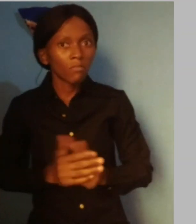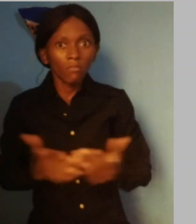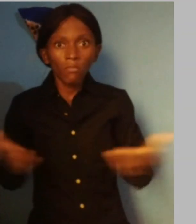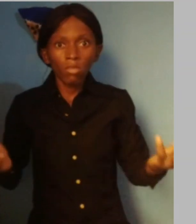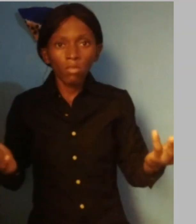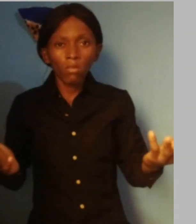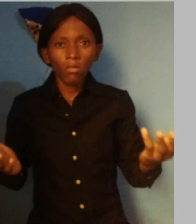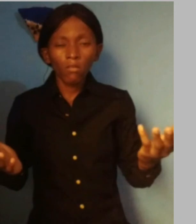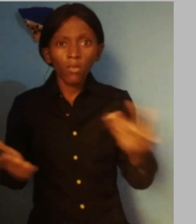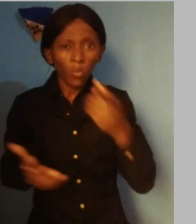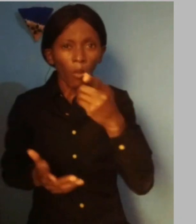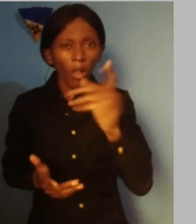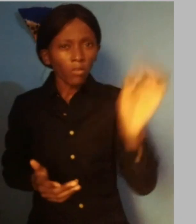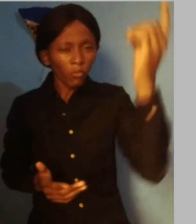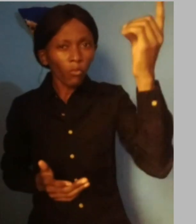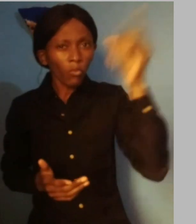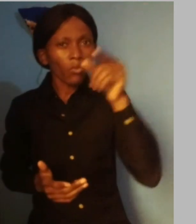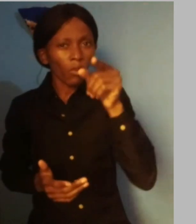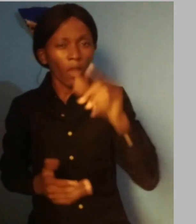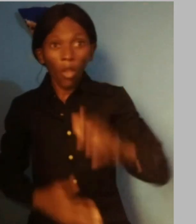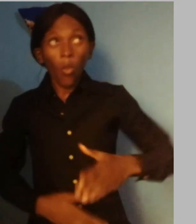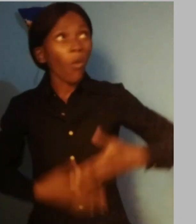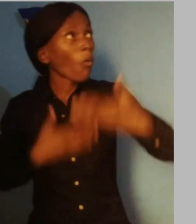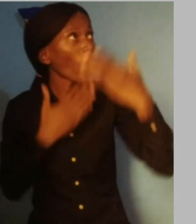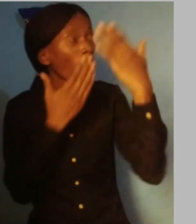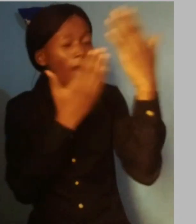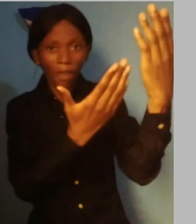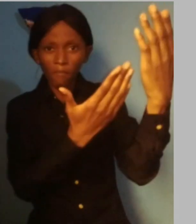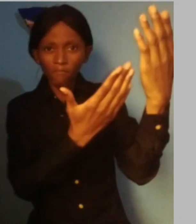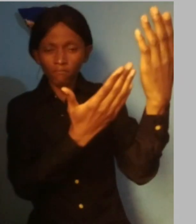Dieu, quel que soit le nom que tu lui donnes,